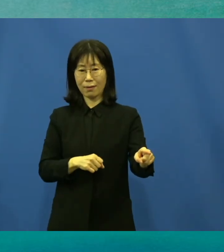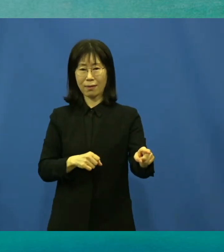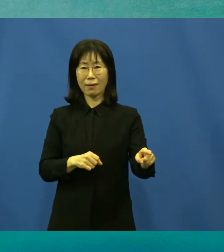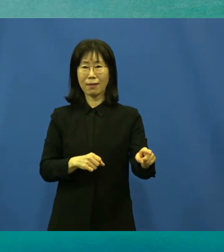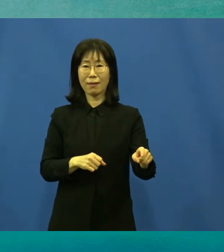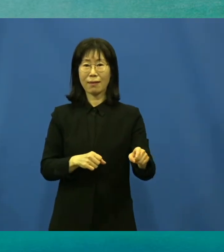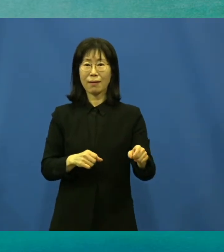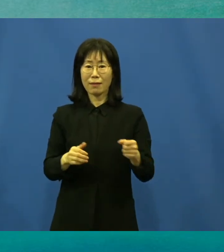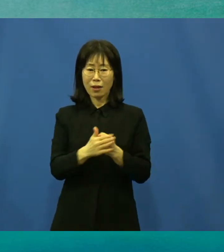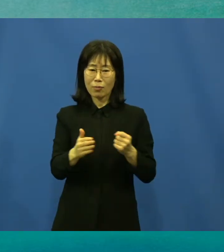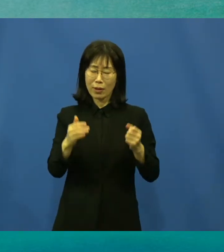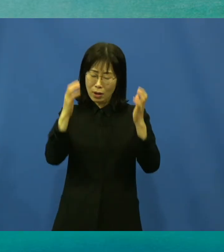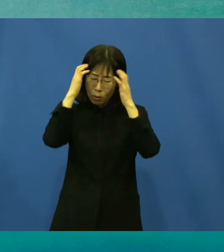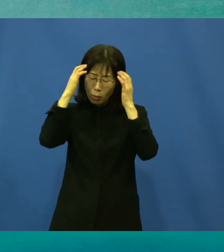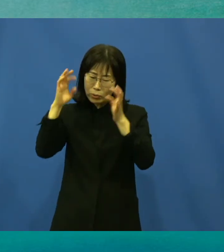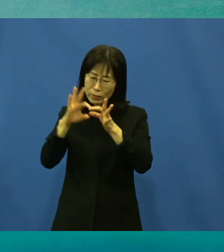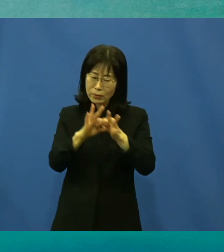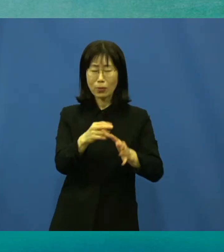것처럼 속삭입니다.